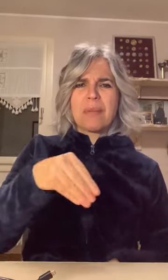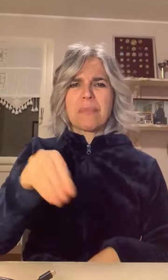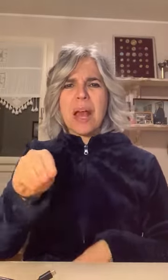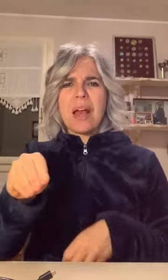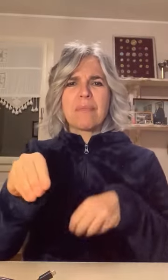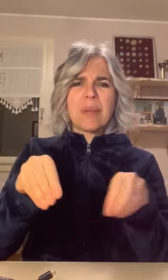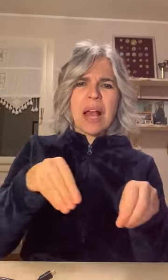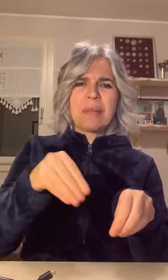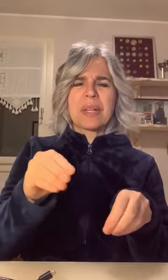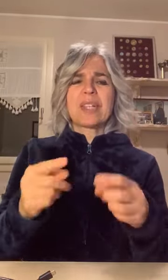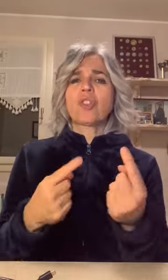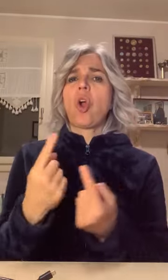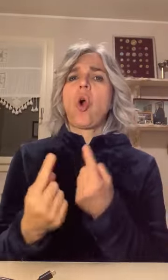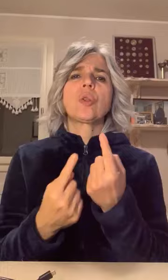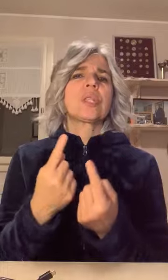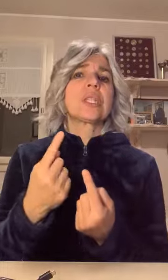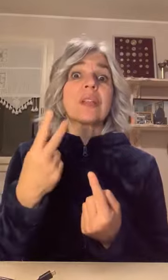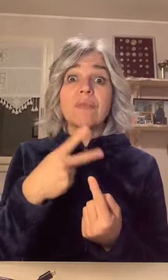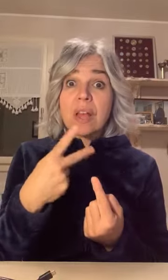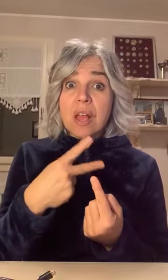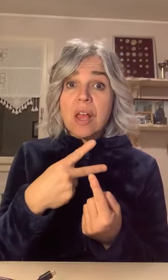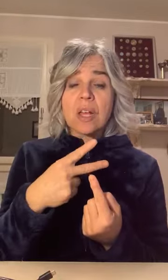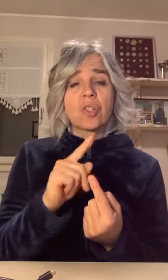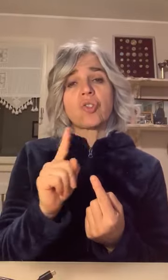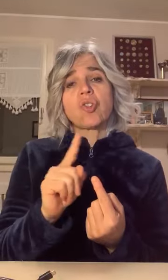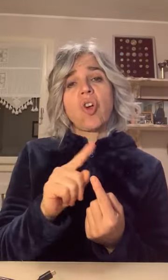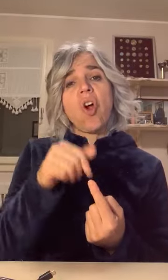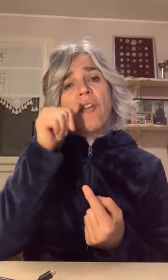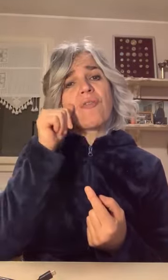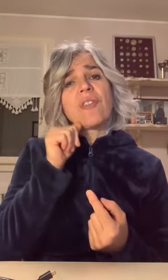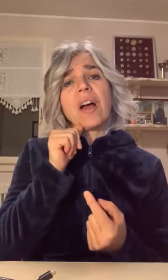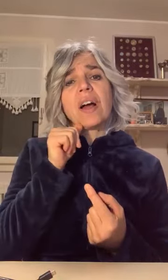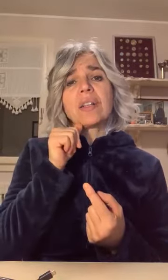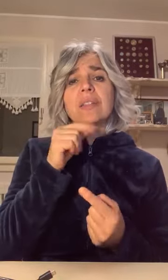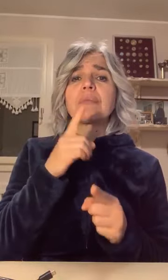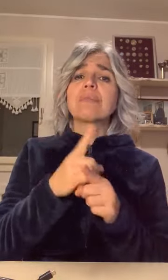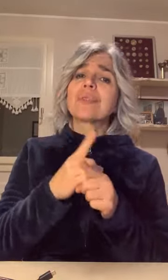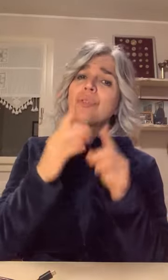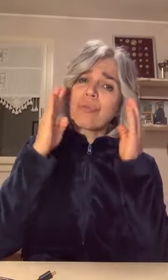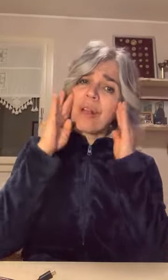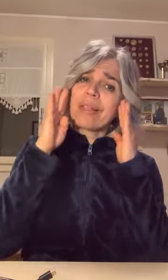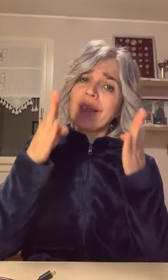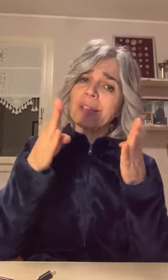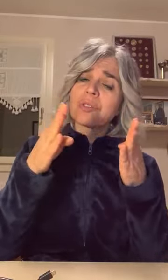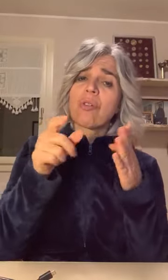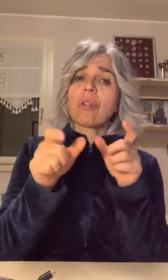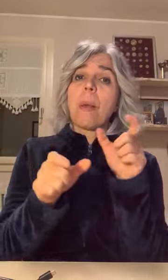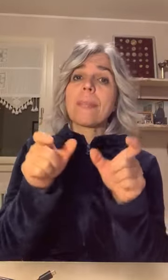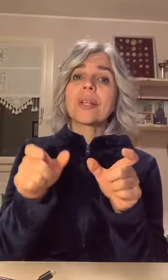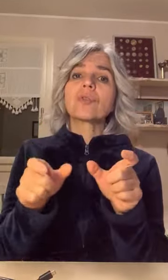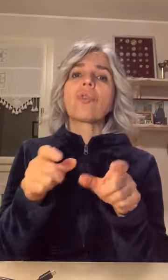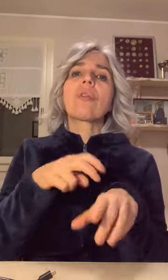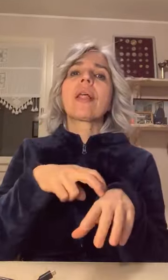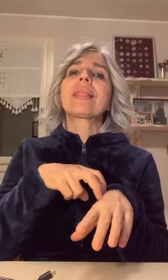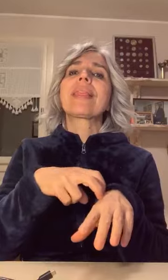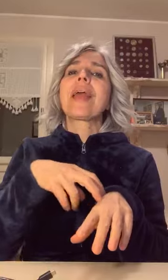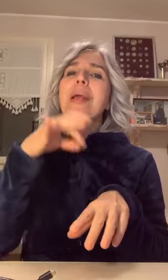arrivano e sono notizie sconvolgenti, perché una persona che è debole che è debole nell'animo, che è debole nella